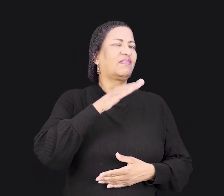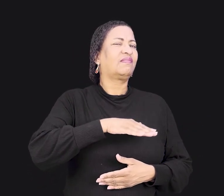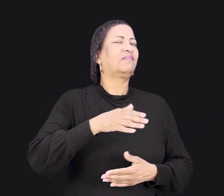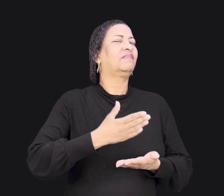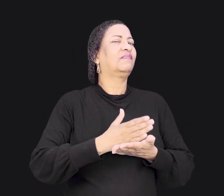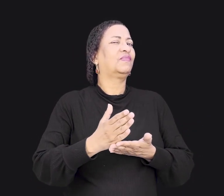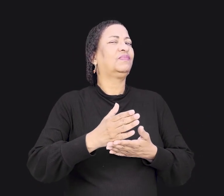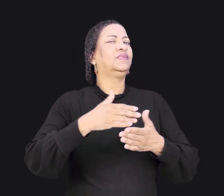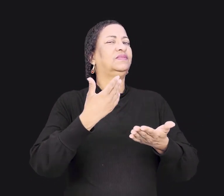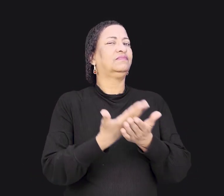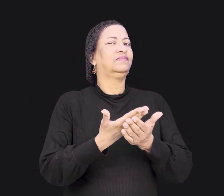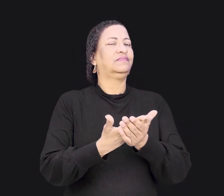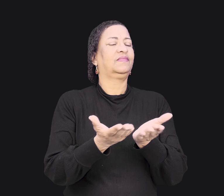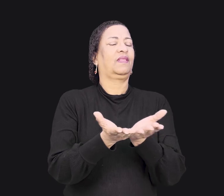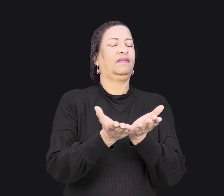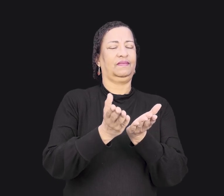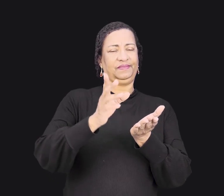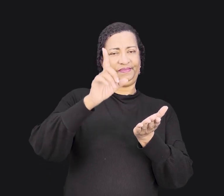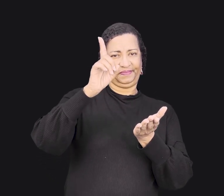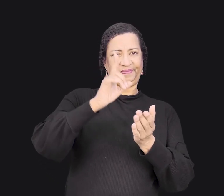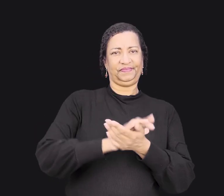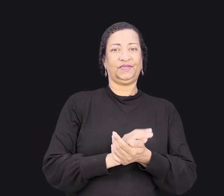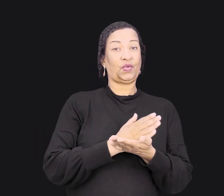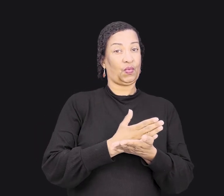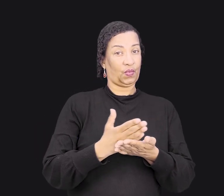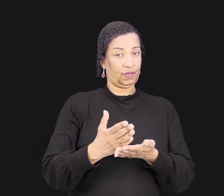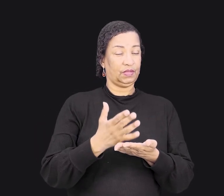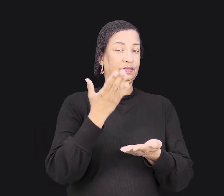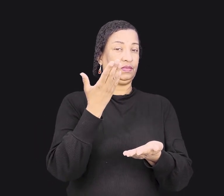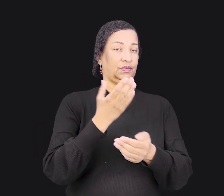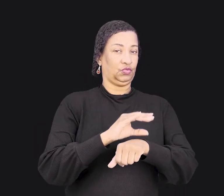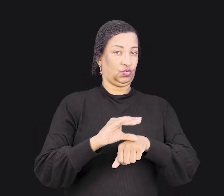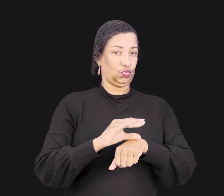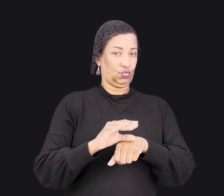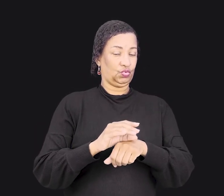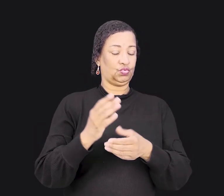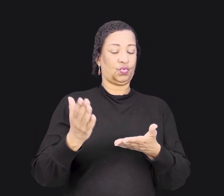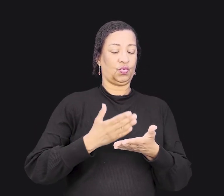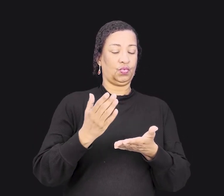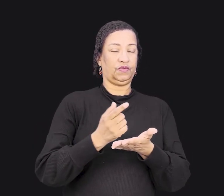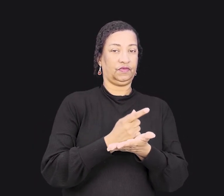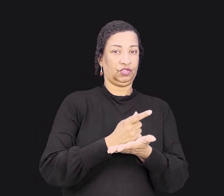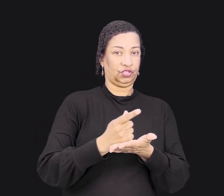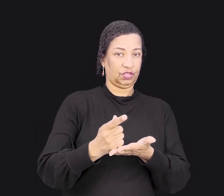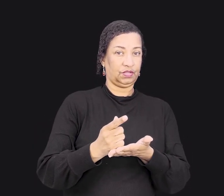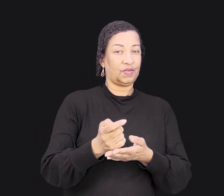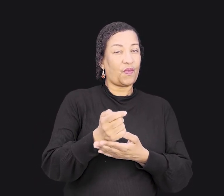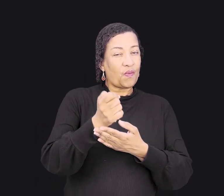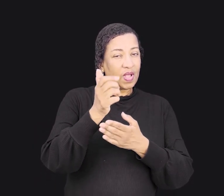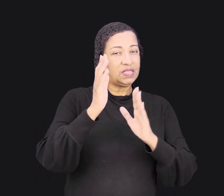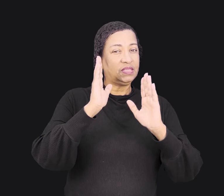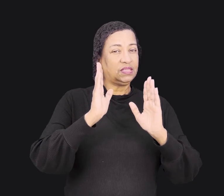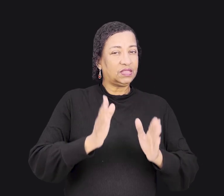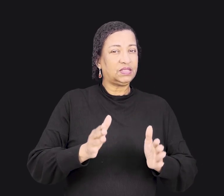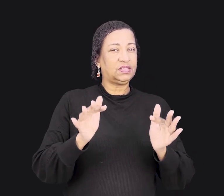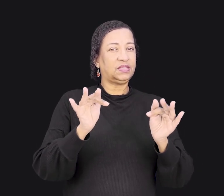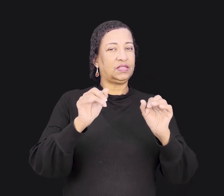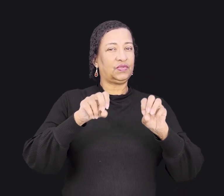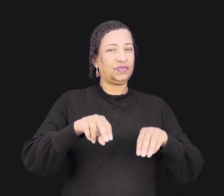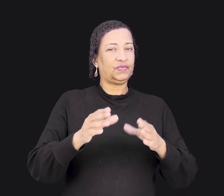começar a estudar a Palavra de Deus. Iniciamos esse curso com o livro de Gênesis e agora estamos quase no final da Bíblia. Este é